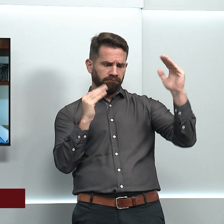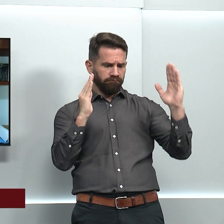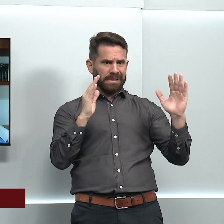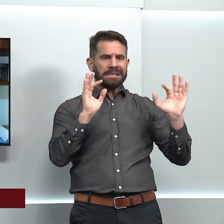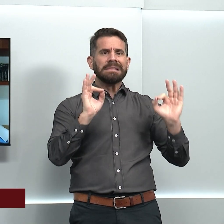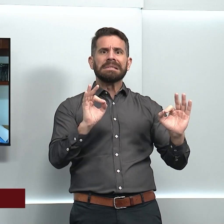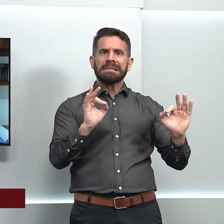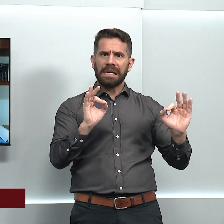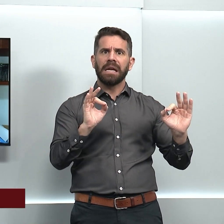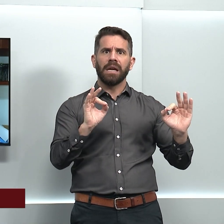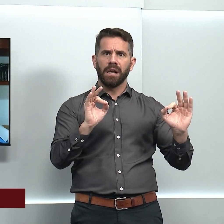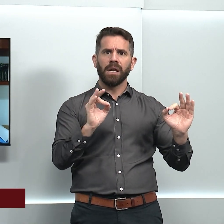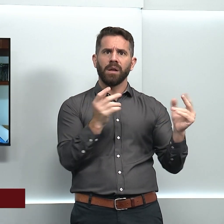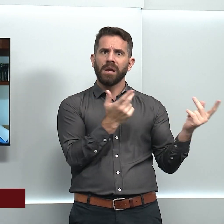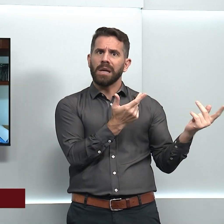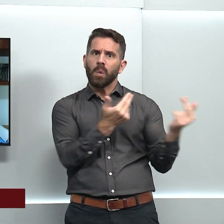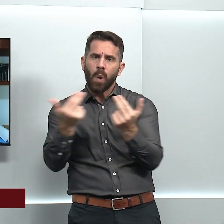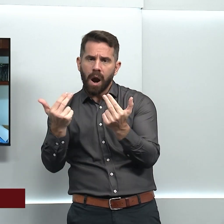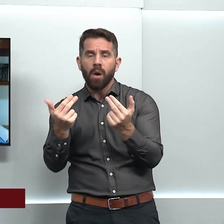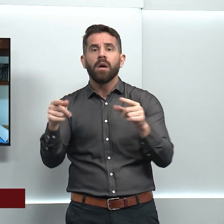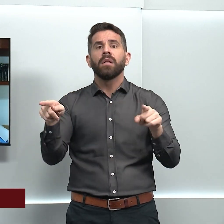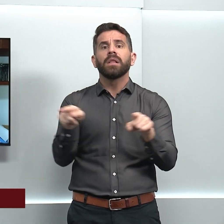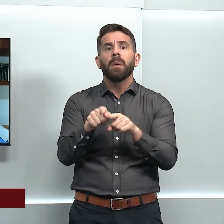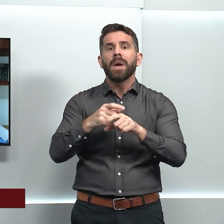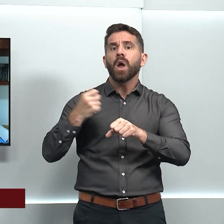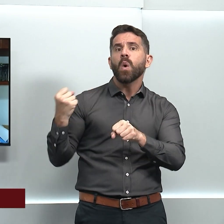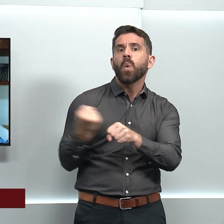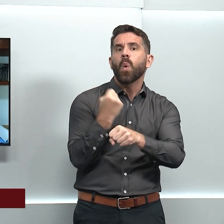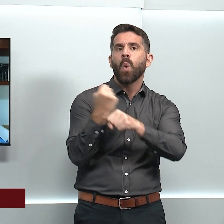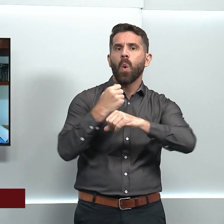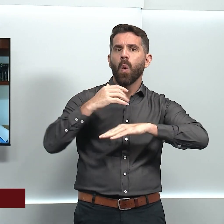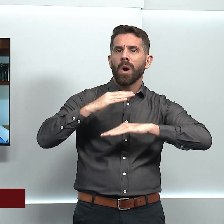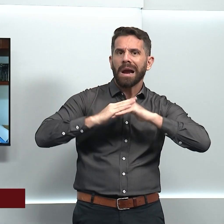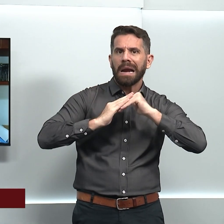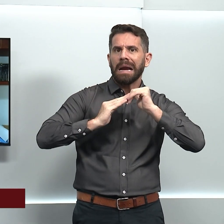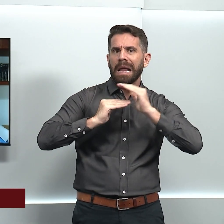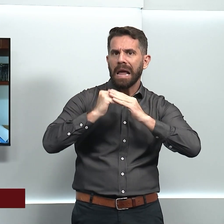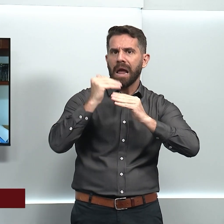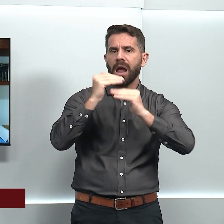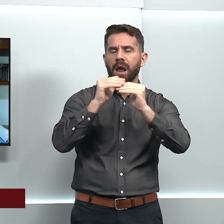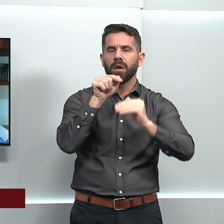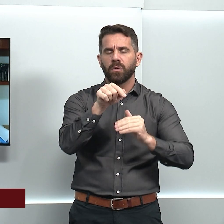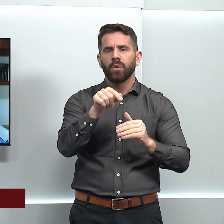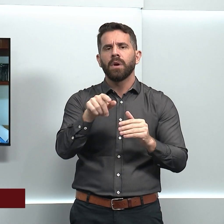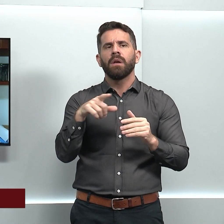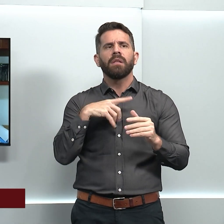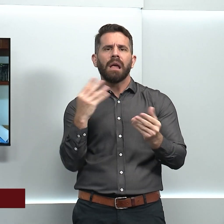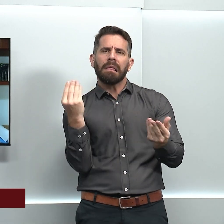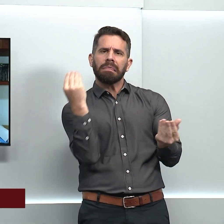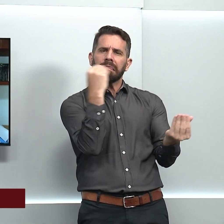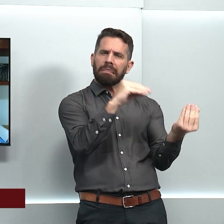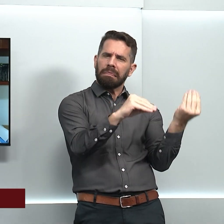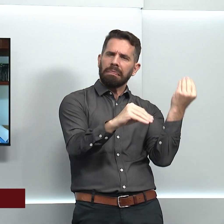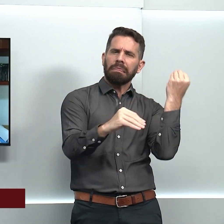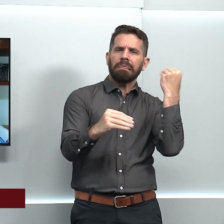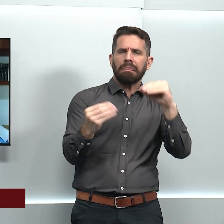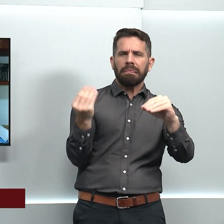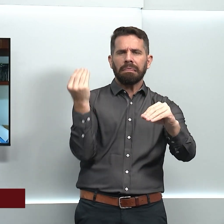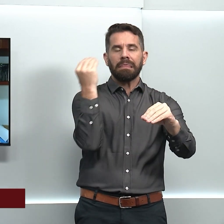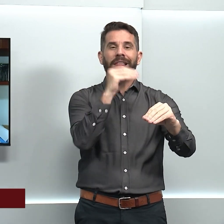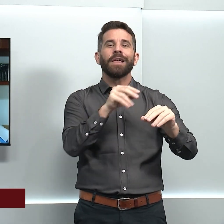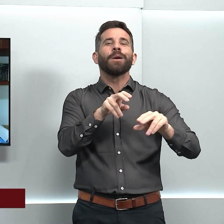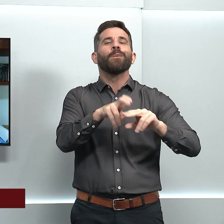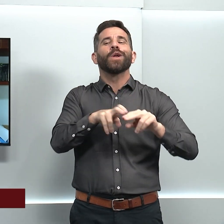concreto, detalhes, né, que a gente chama de decorativos, que inclusive vem do termo Art